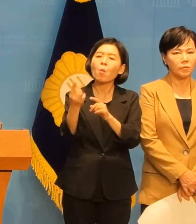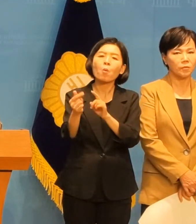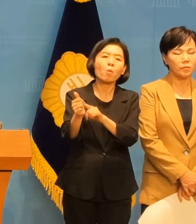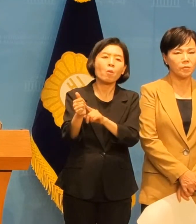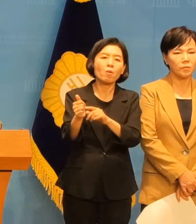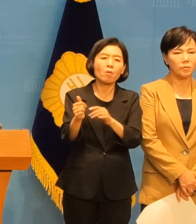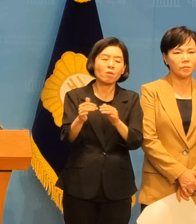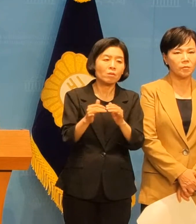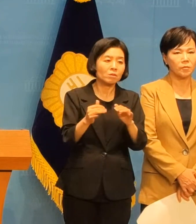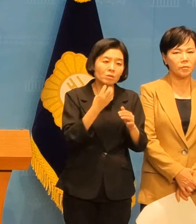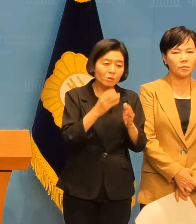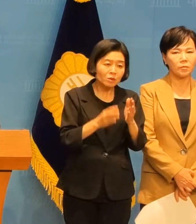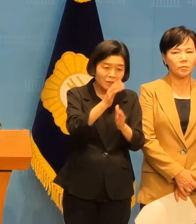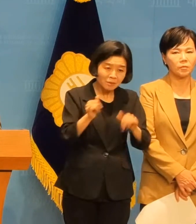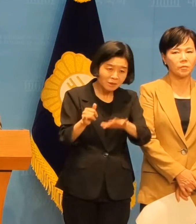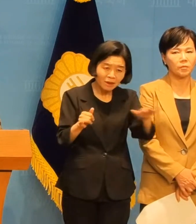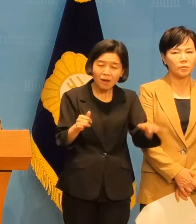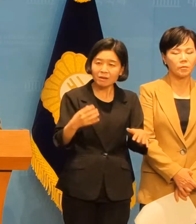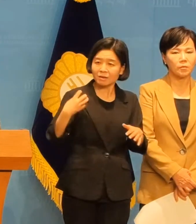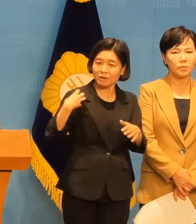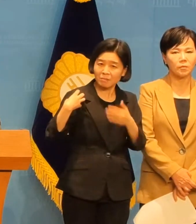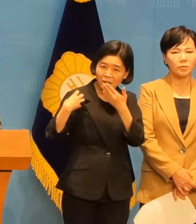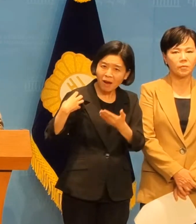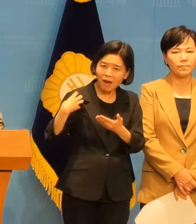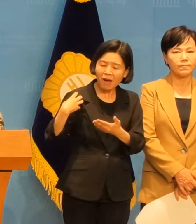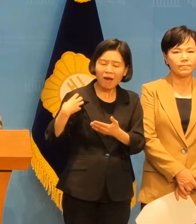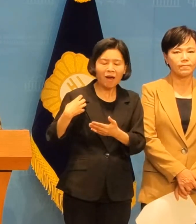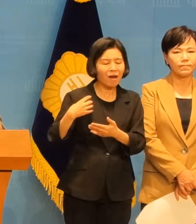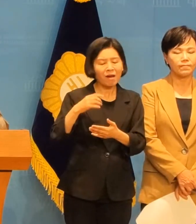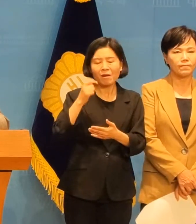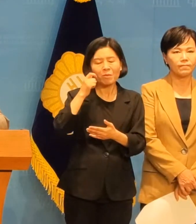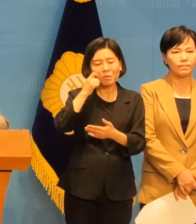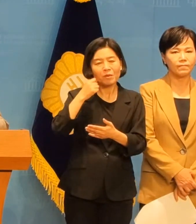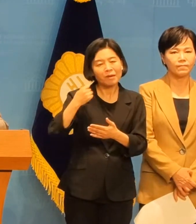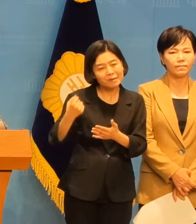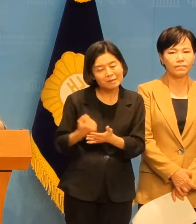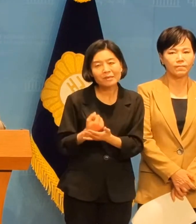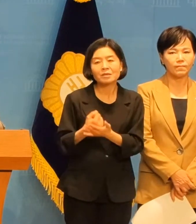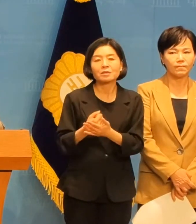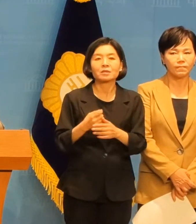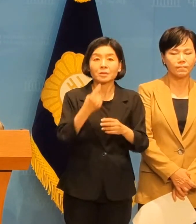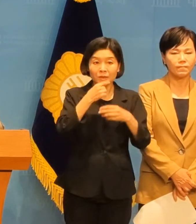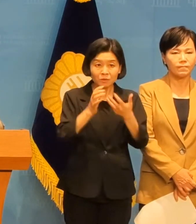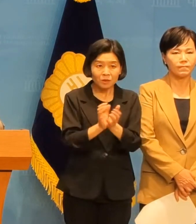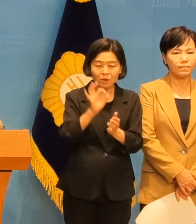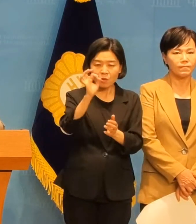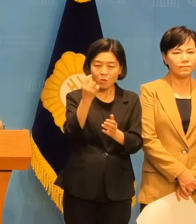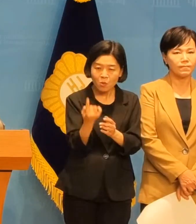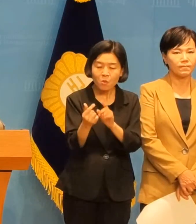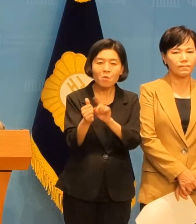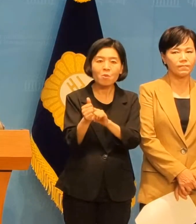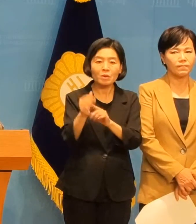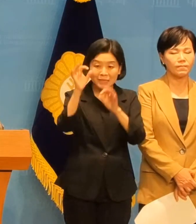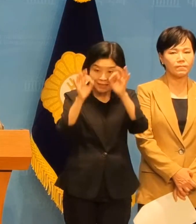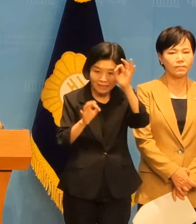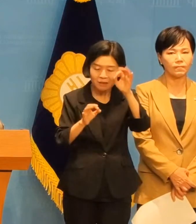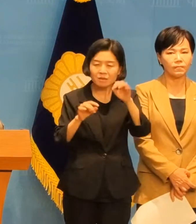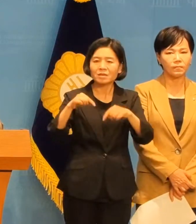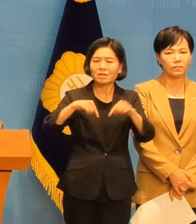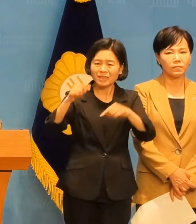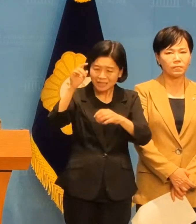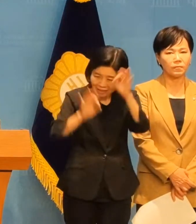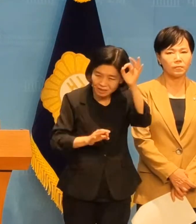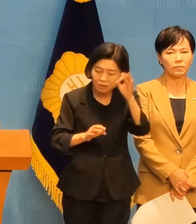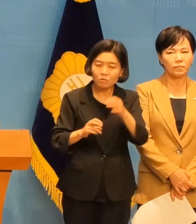책임진다는 것인지 한심하게 짝이 없다는 말씀을 드리면서 우리 더불어민주당에서는 오세훈 시장의 실정뿐만 아니라